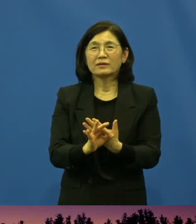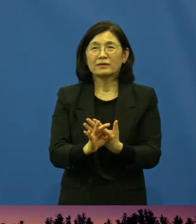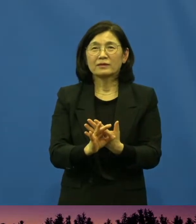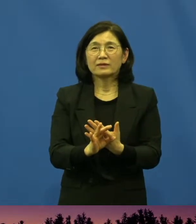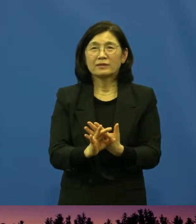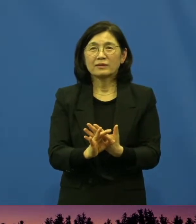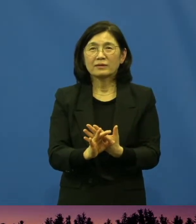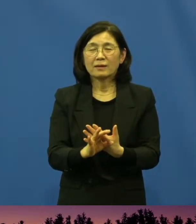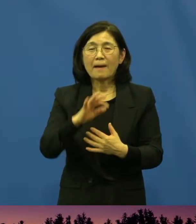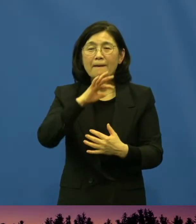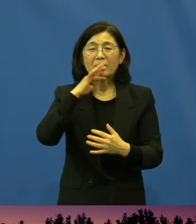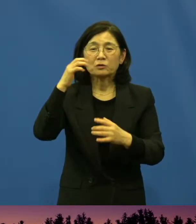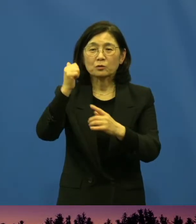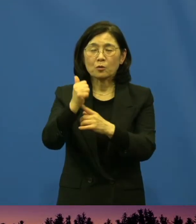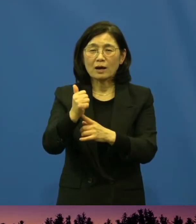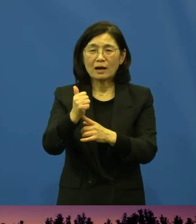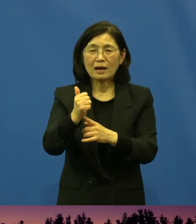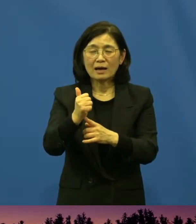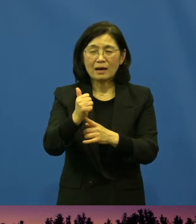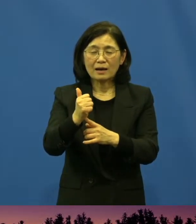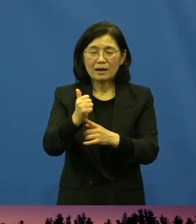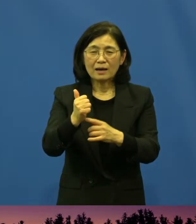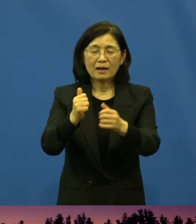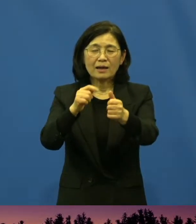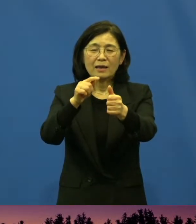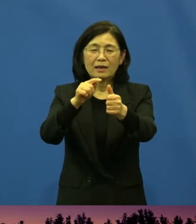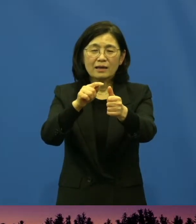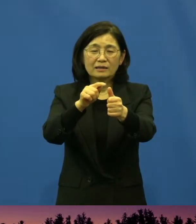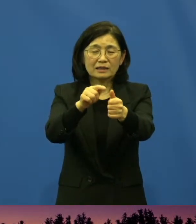3번 너가 나를 사랑하느냐 질문 앞에 주님이 아십니다.